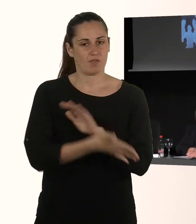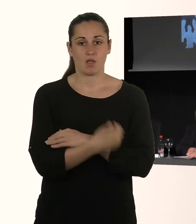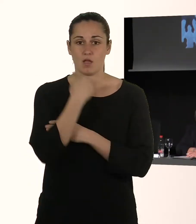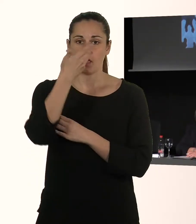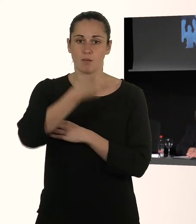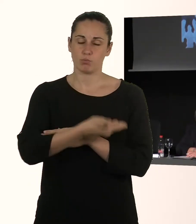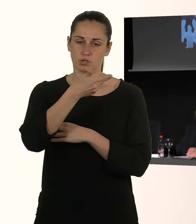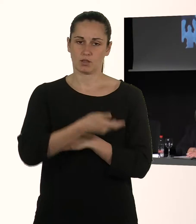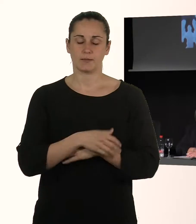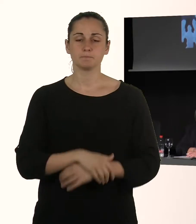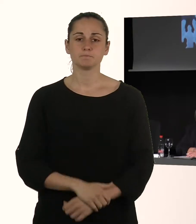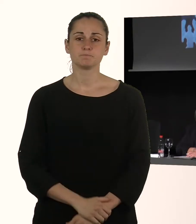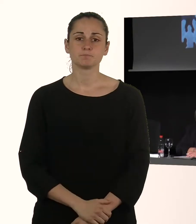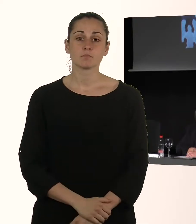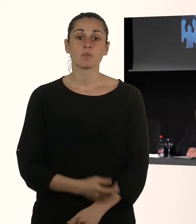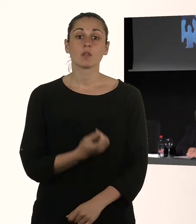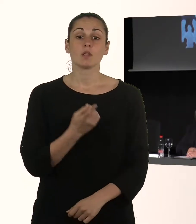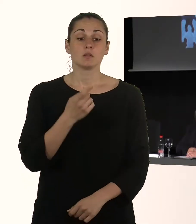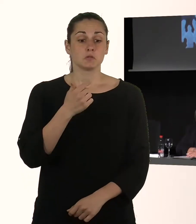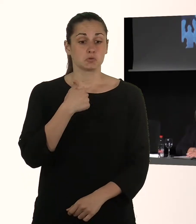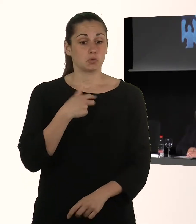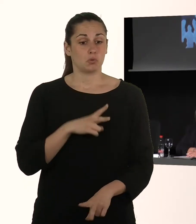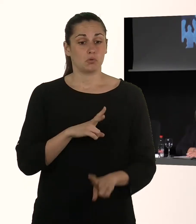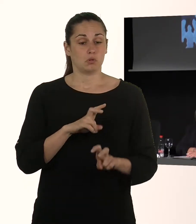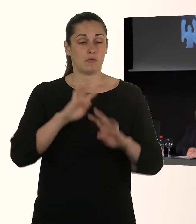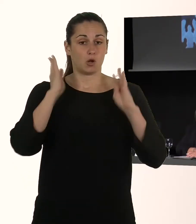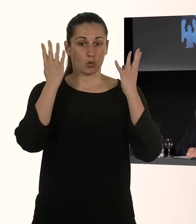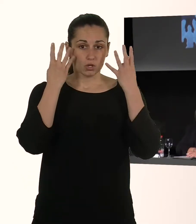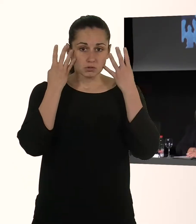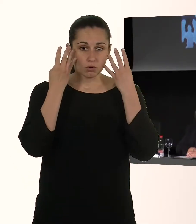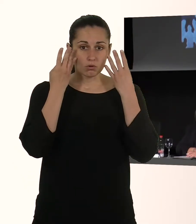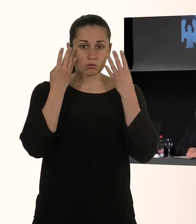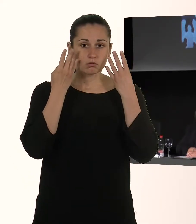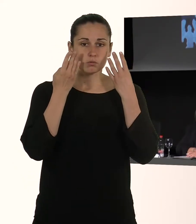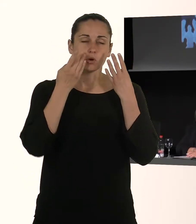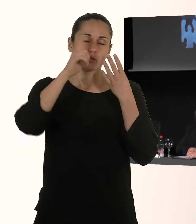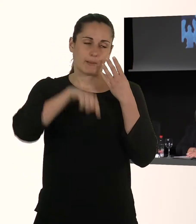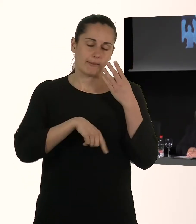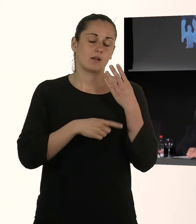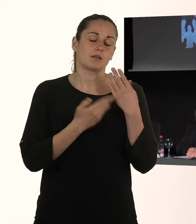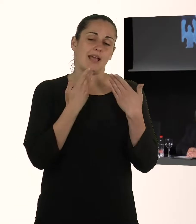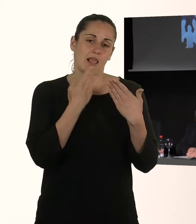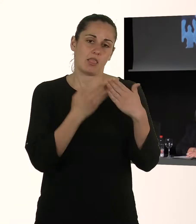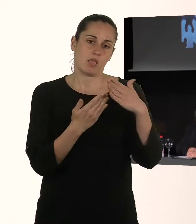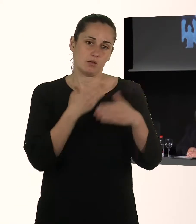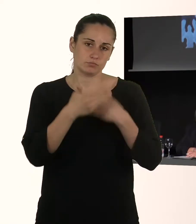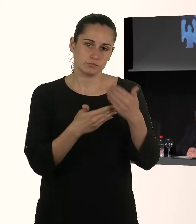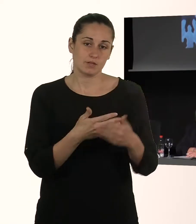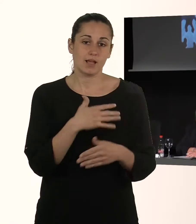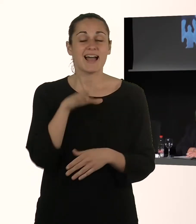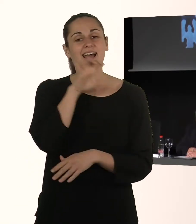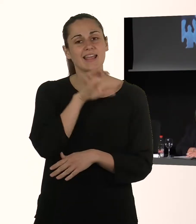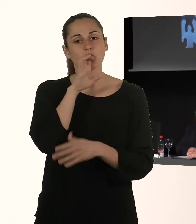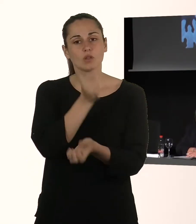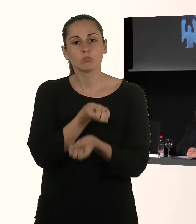importante. A mí del Congreso, por dar también, seguir con los agradecimientos un poquito, una anécdota.